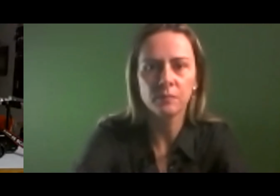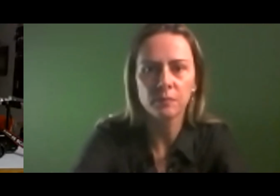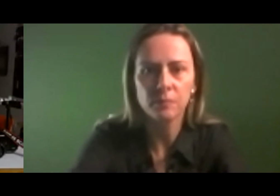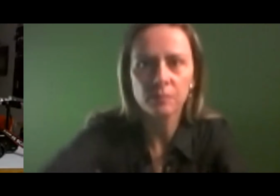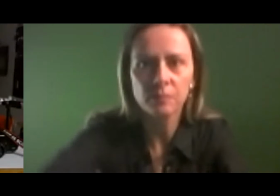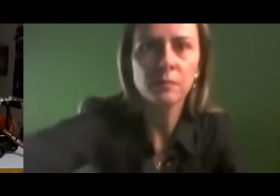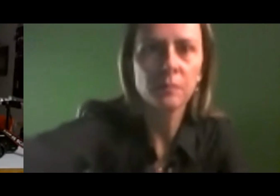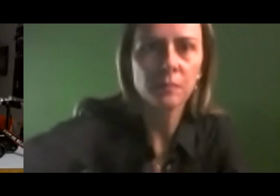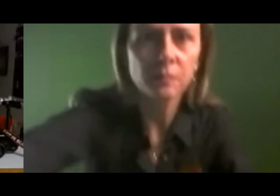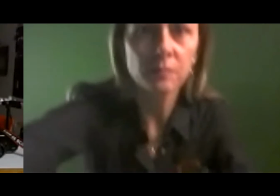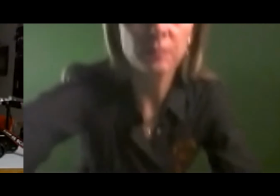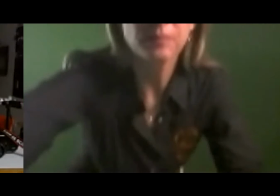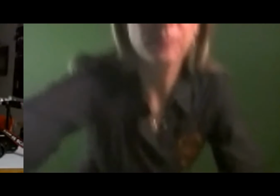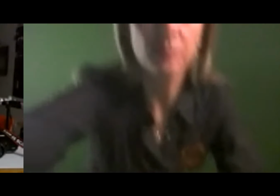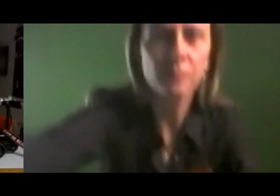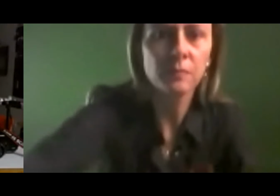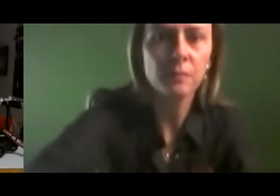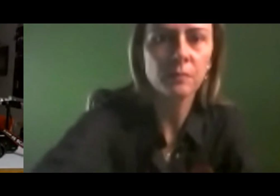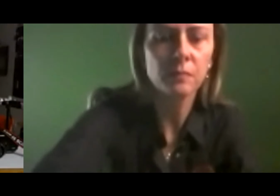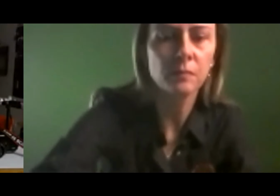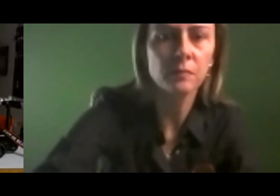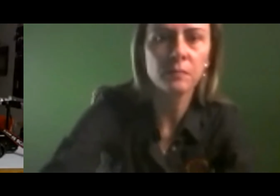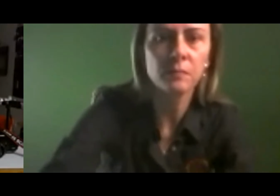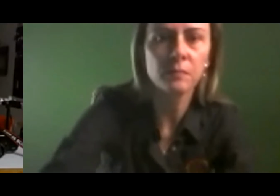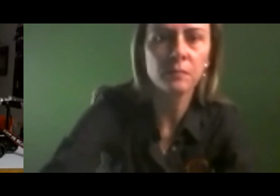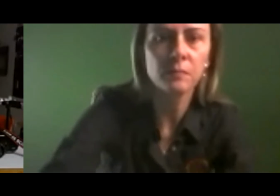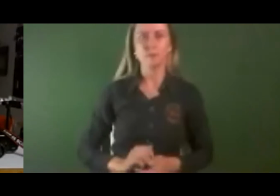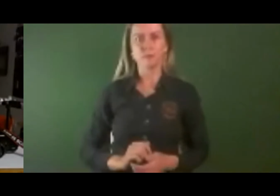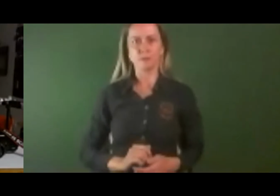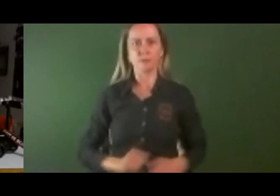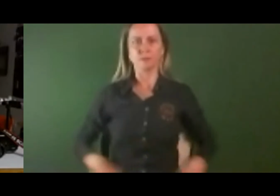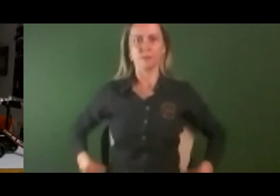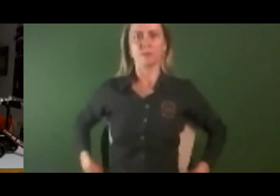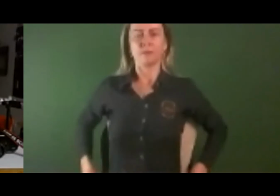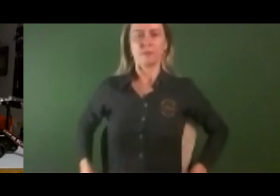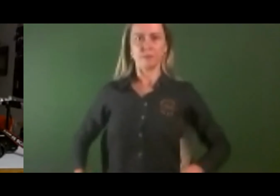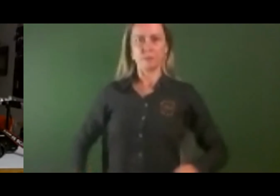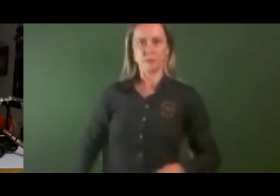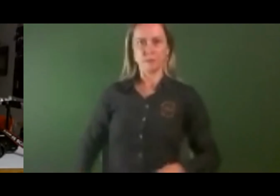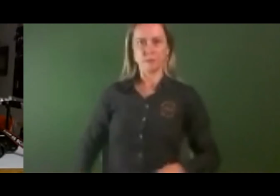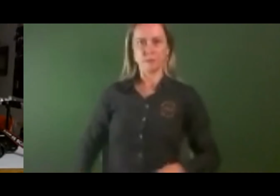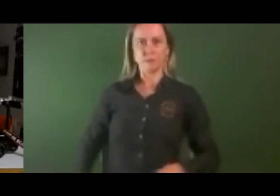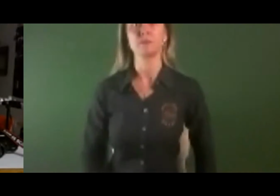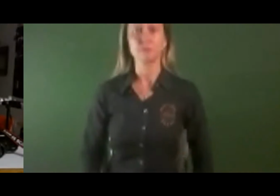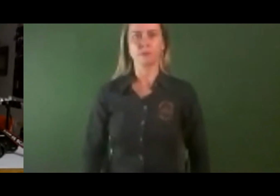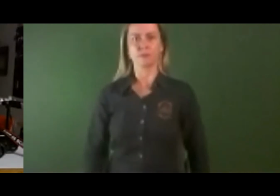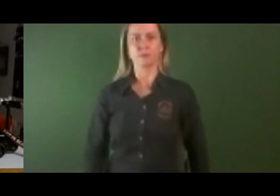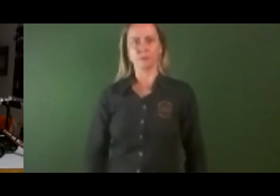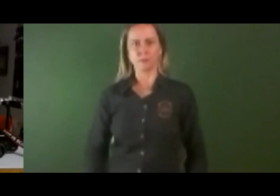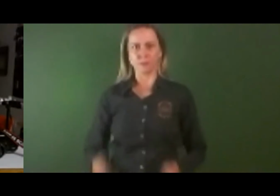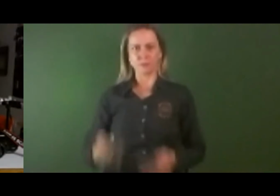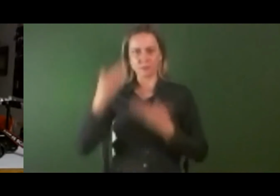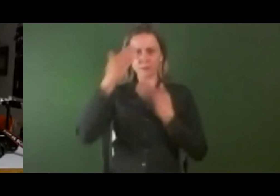Boa noite. Obrigado a todas as presentes, os presentes que estão nos prestigiando e sejam bem-vindos à última noite do